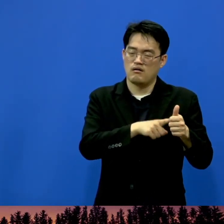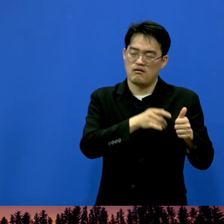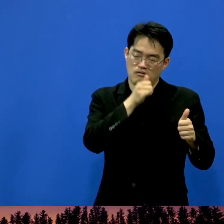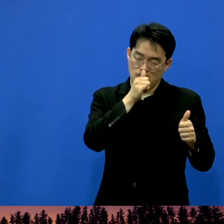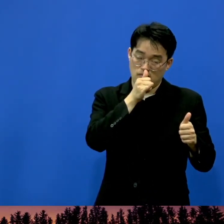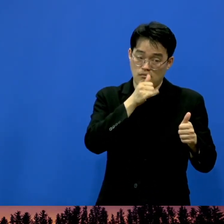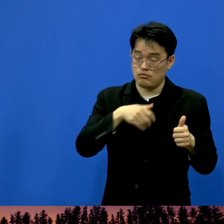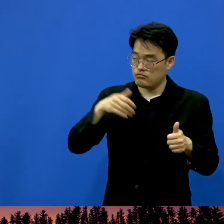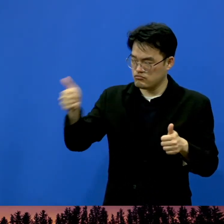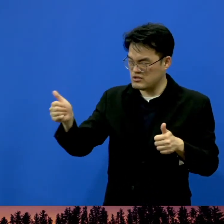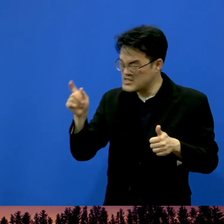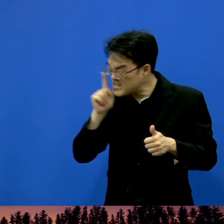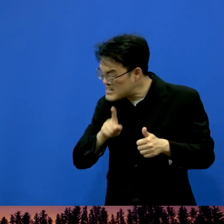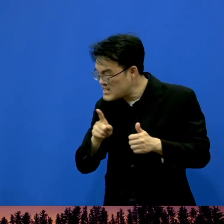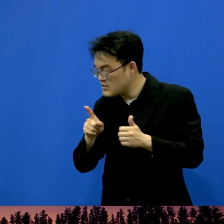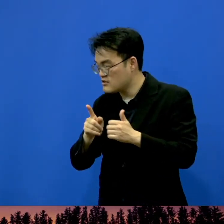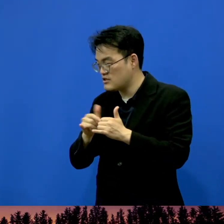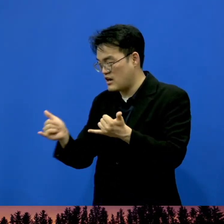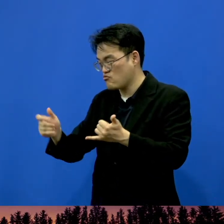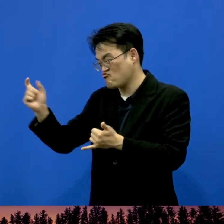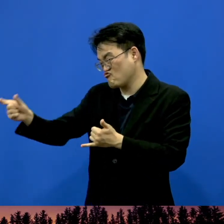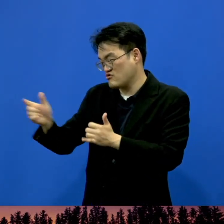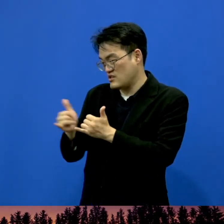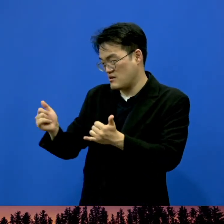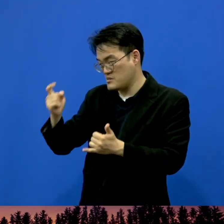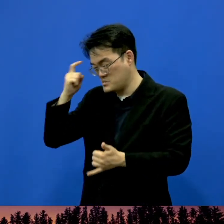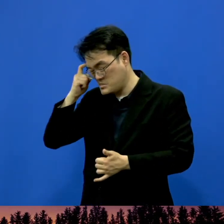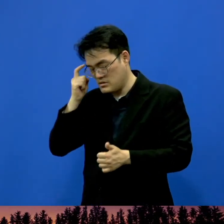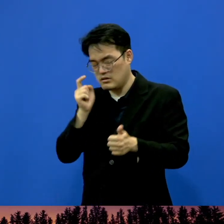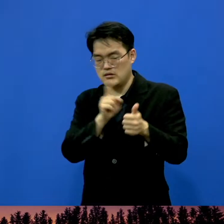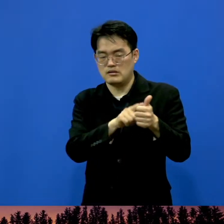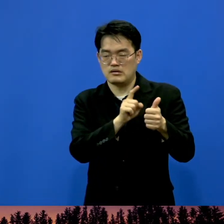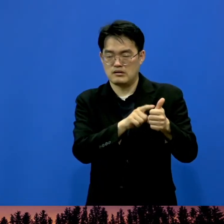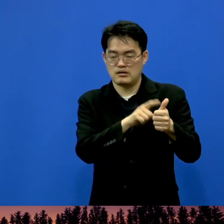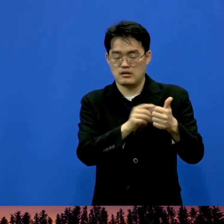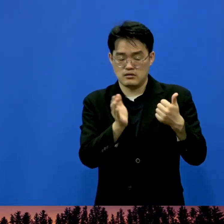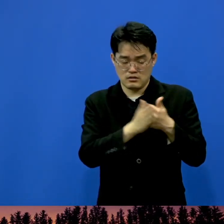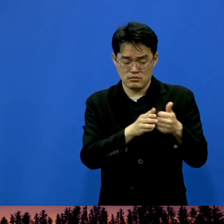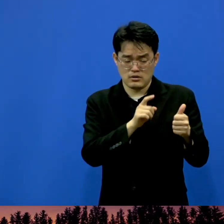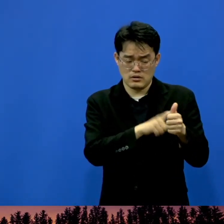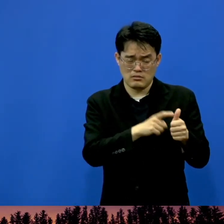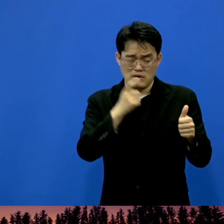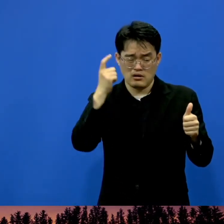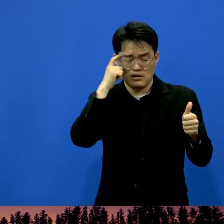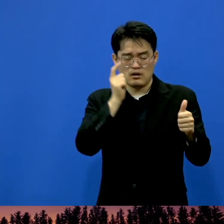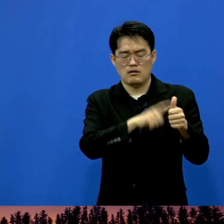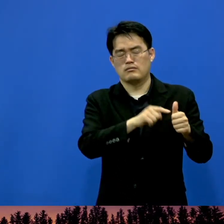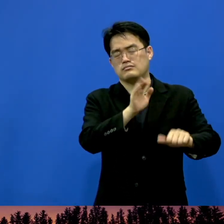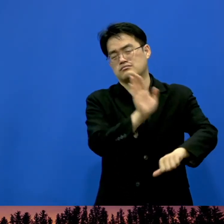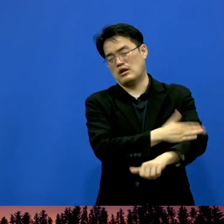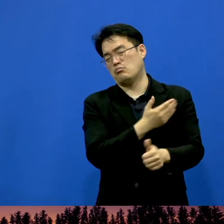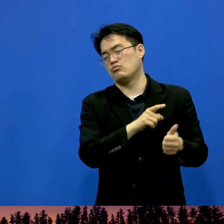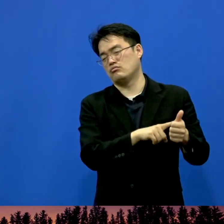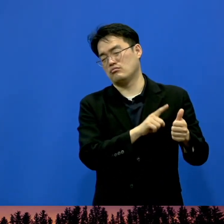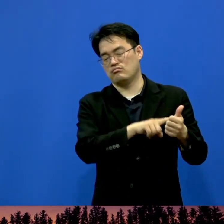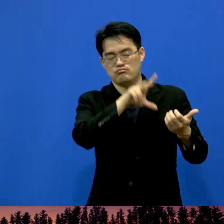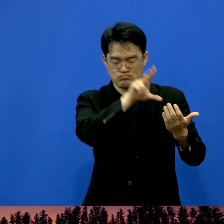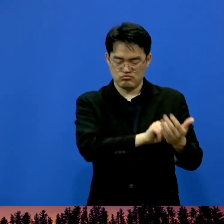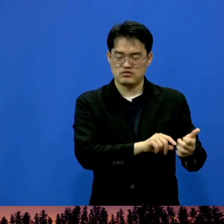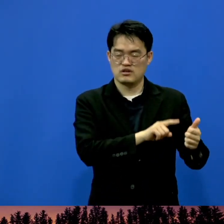주인을 악한 사람으로 여기고 있습니다. 주인을 강도처럼 여기고 있습니다. 그러니까 이 사람의 생각 자체가 비틀어져 있는 거예요.